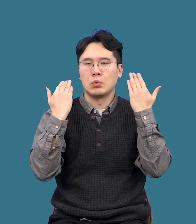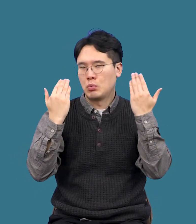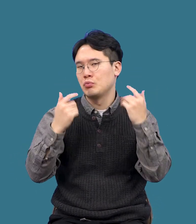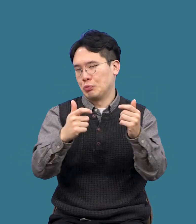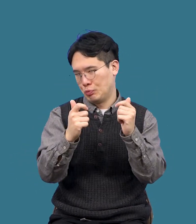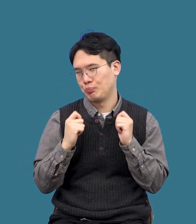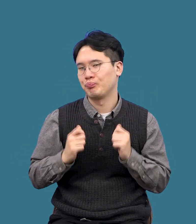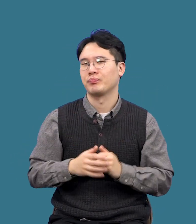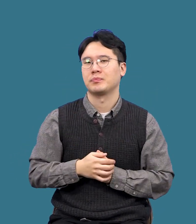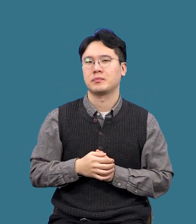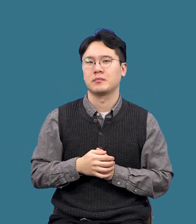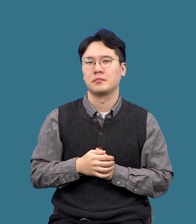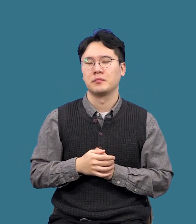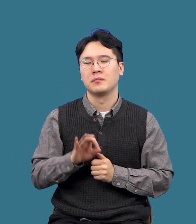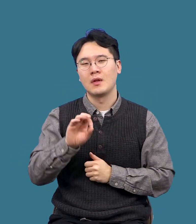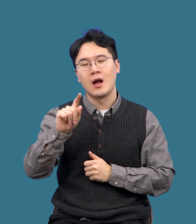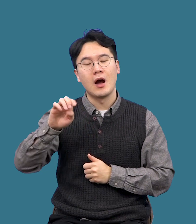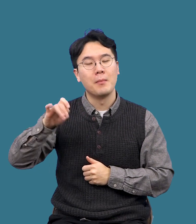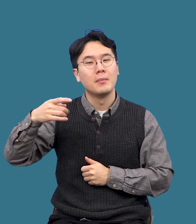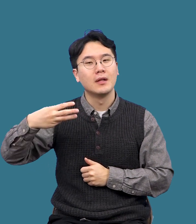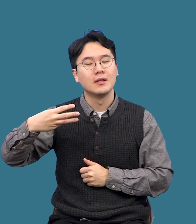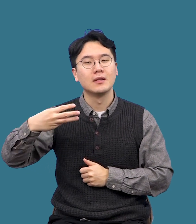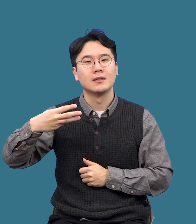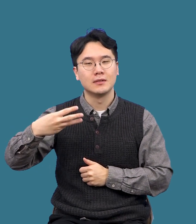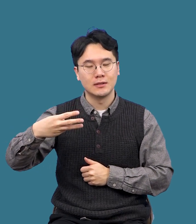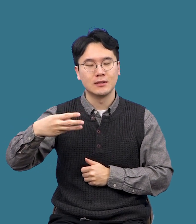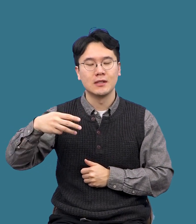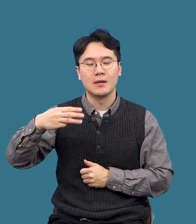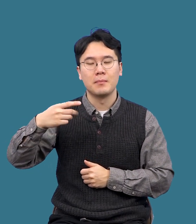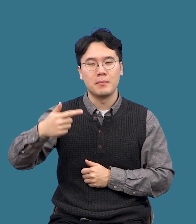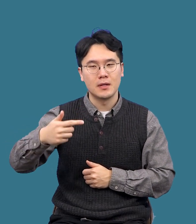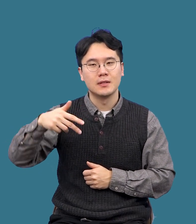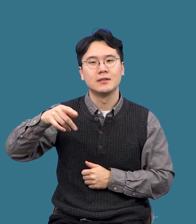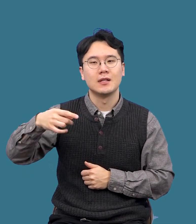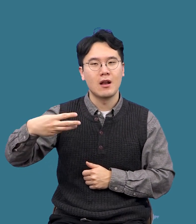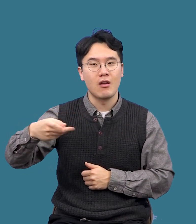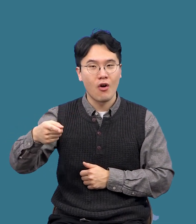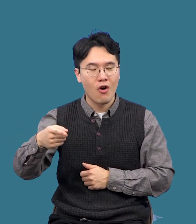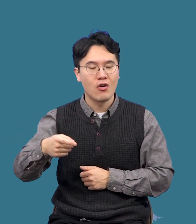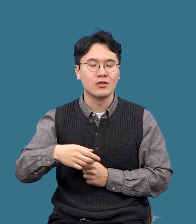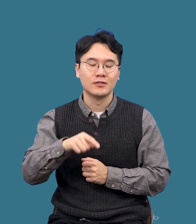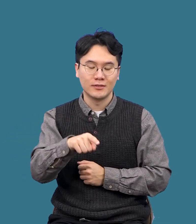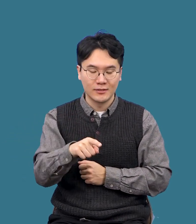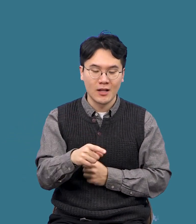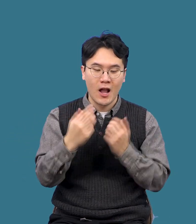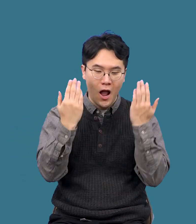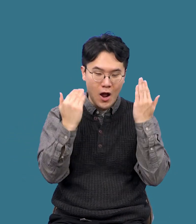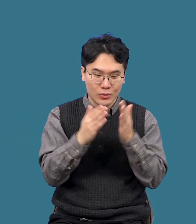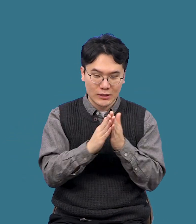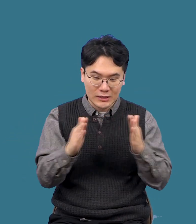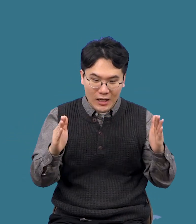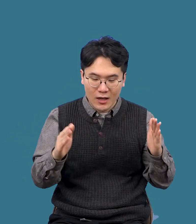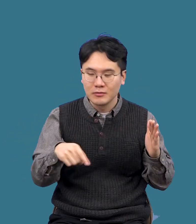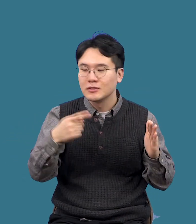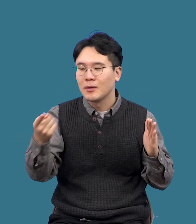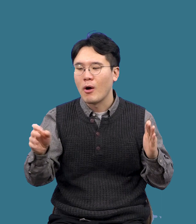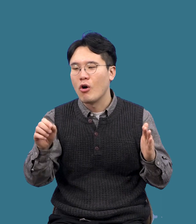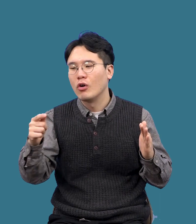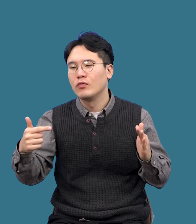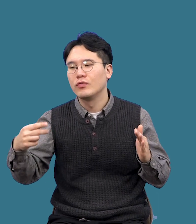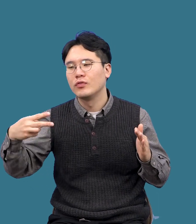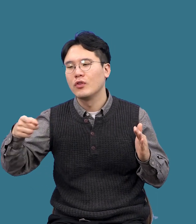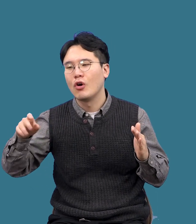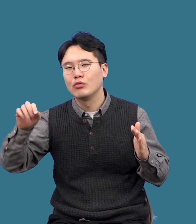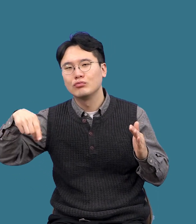아펜셀러가 배제학당을 시작한 그 다음에 함께 동시에 이 땅에 도착했던 언더우드는 그